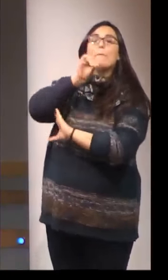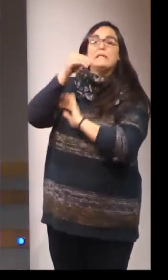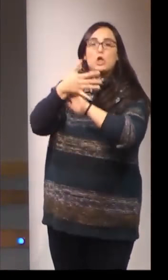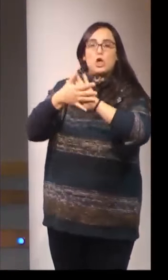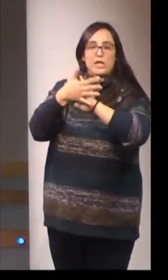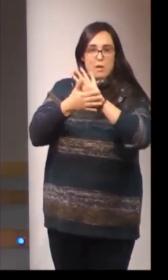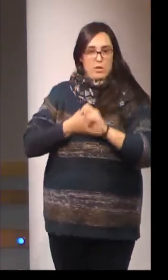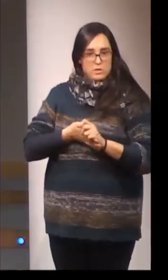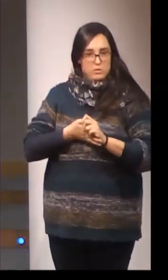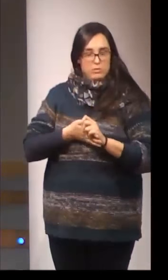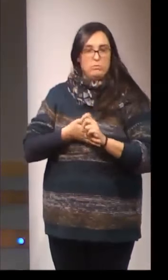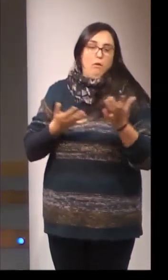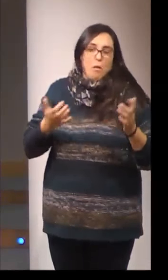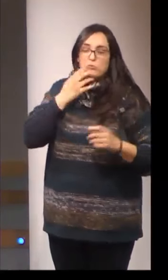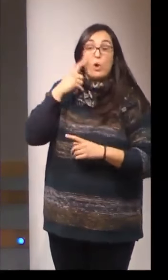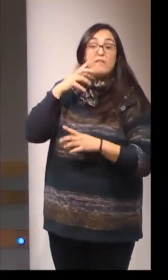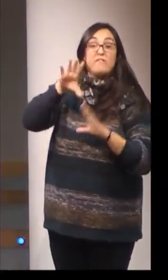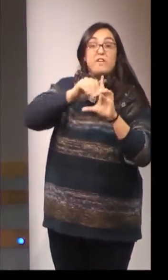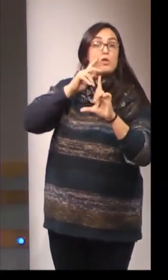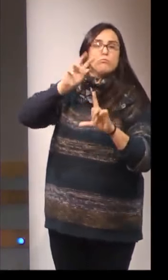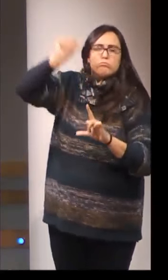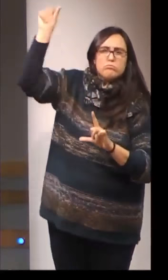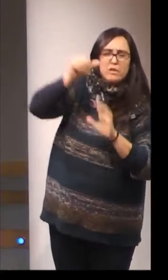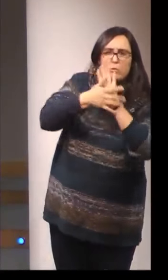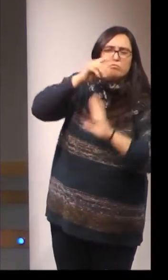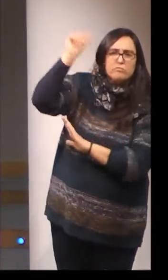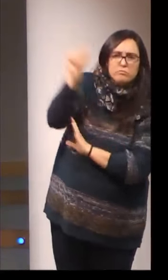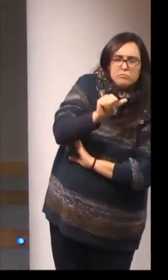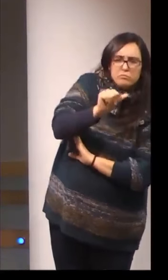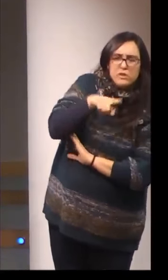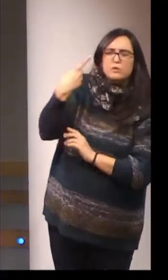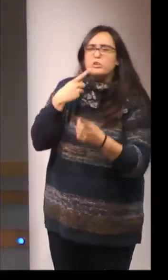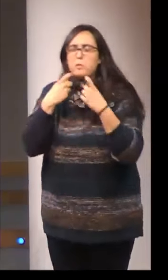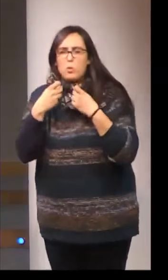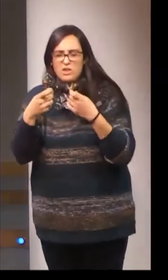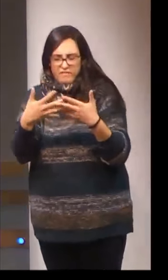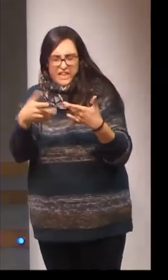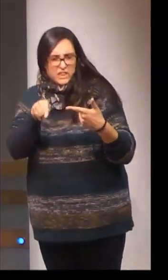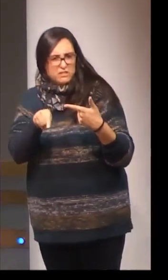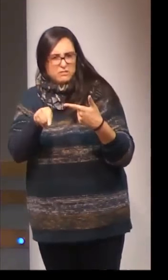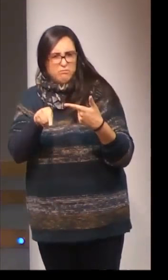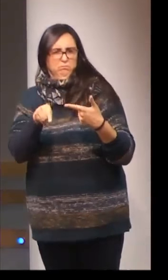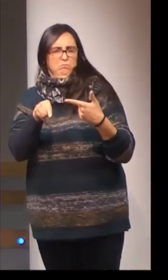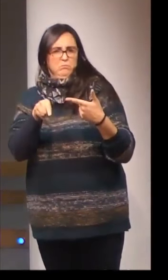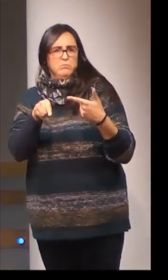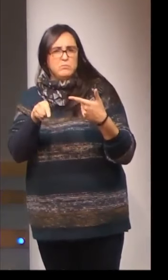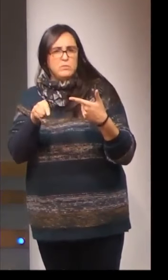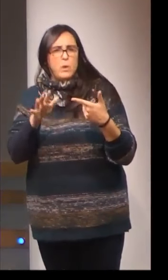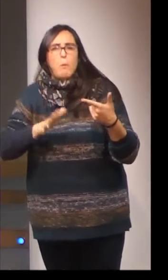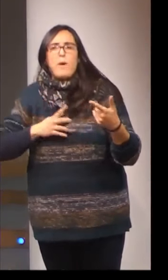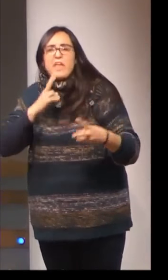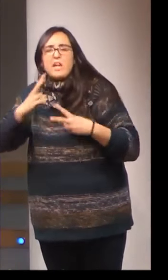nuestra investigación es la comprensión de la lengua de signos. Y si estamos viendo un vídeo signado y después nos van a hacer preguntas